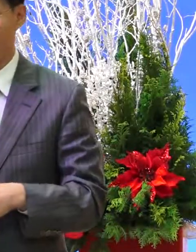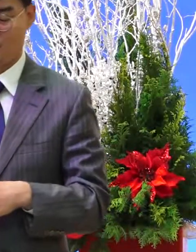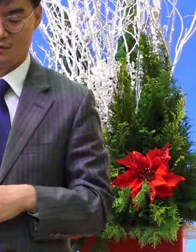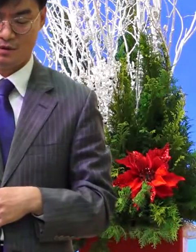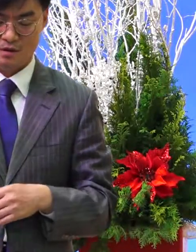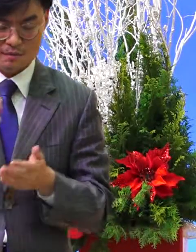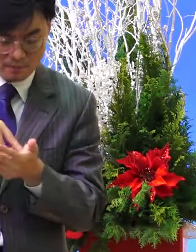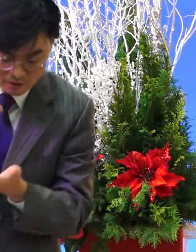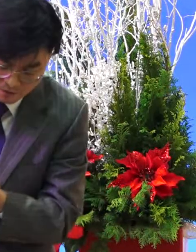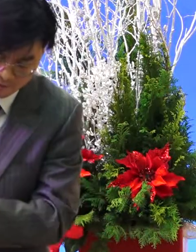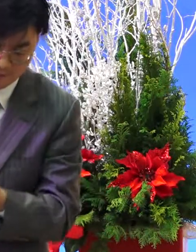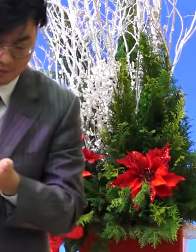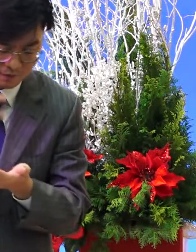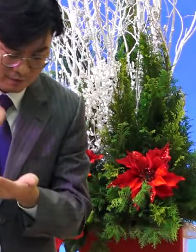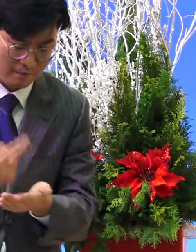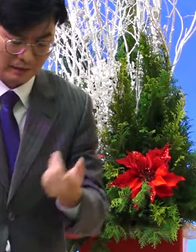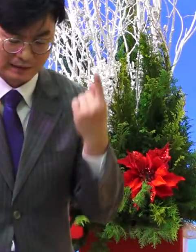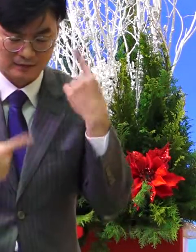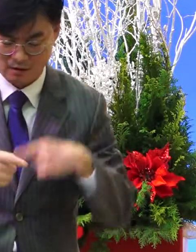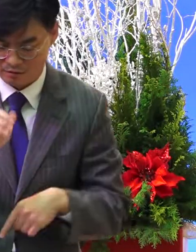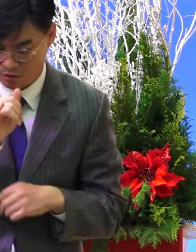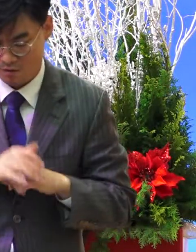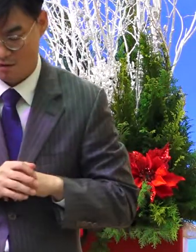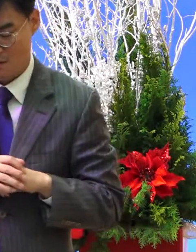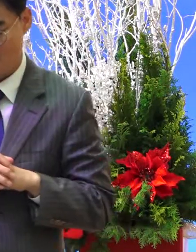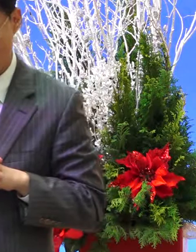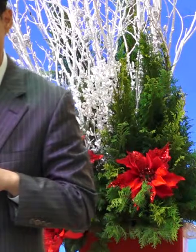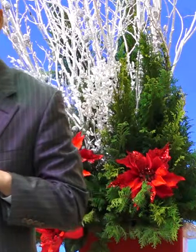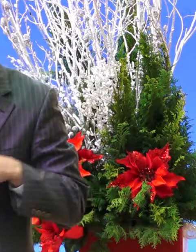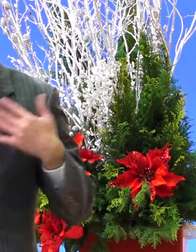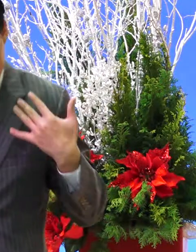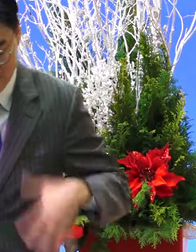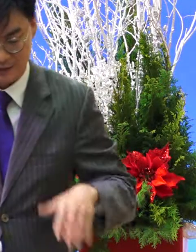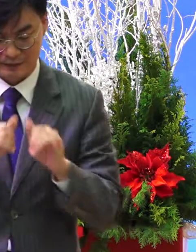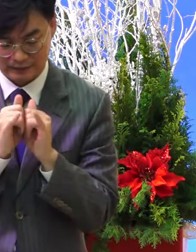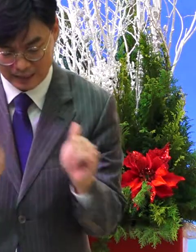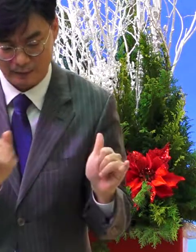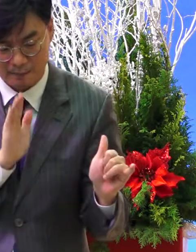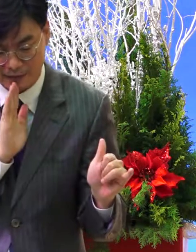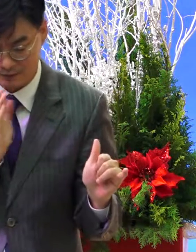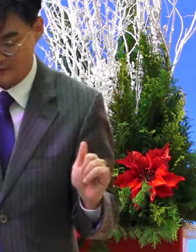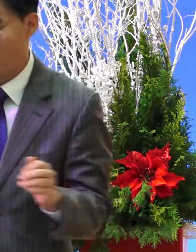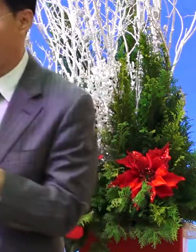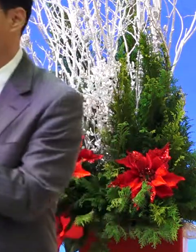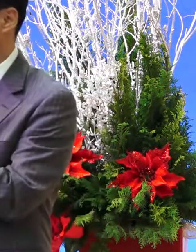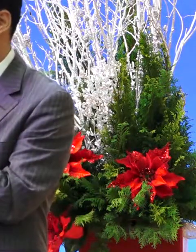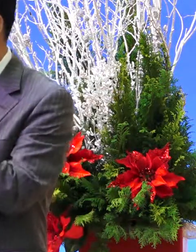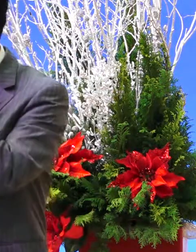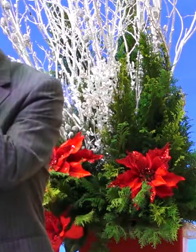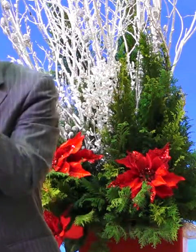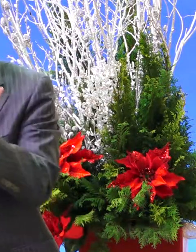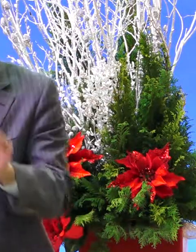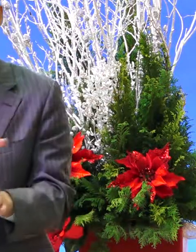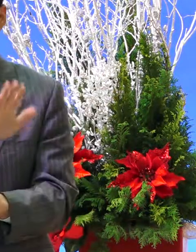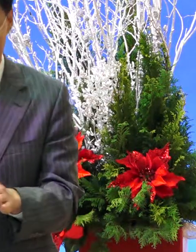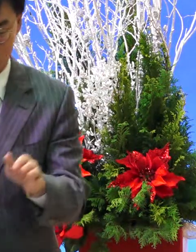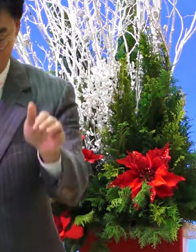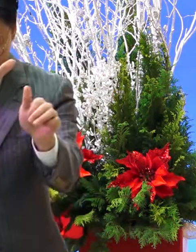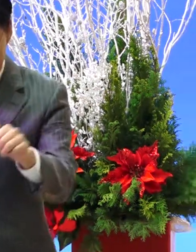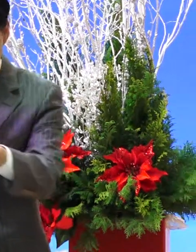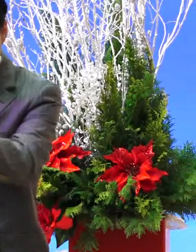수없이 넘어지고 쓰러지며 그렇게 연약한 존재인데도 주님께서는 다시 우리를 예배 자리에